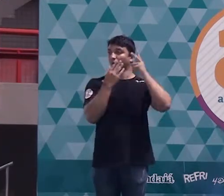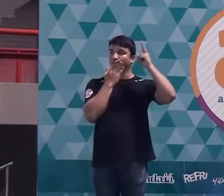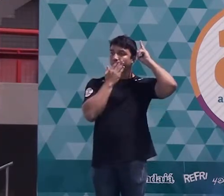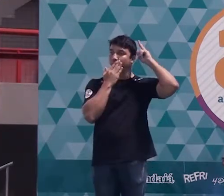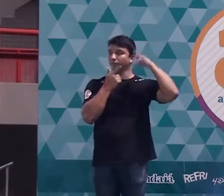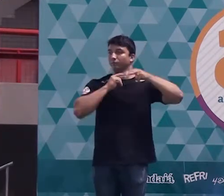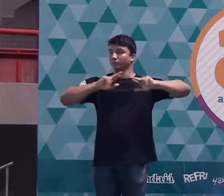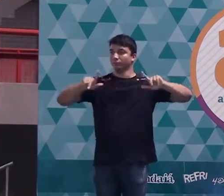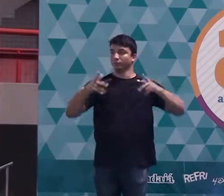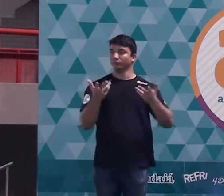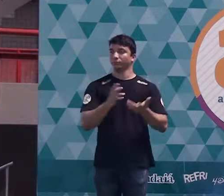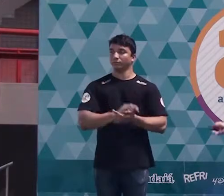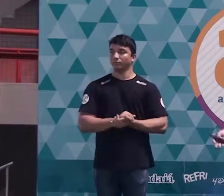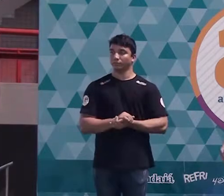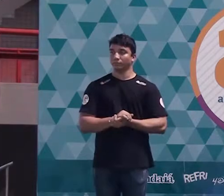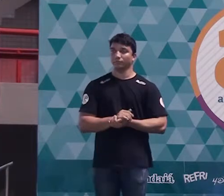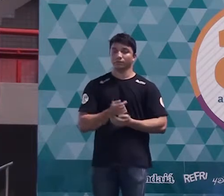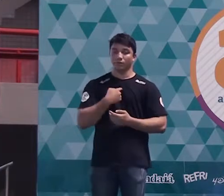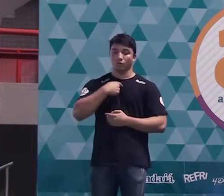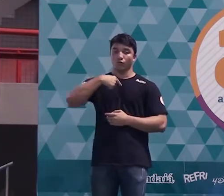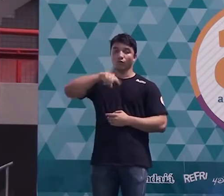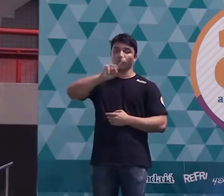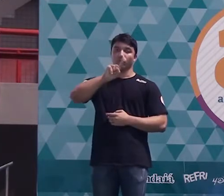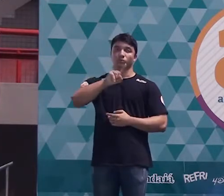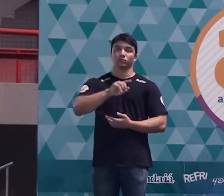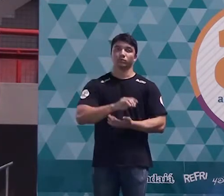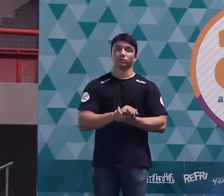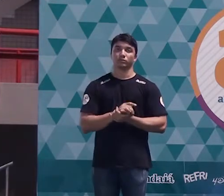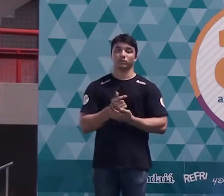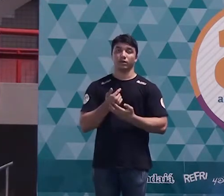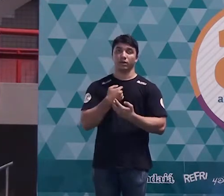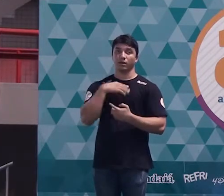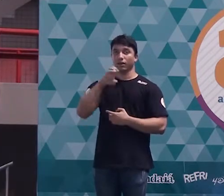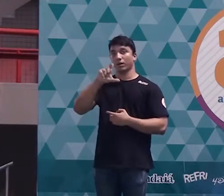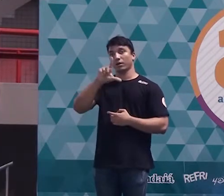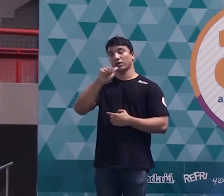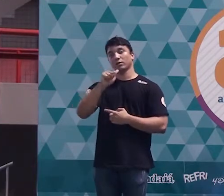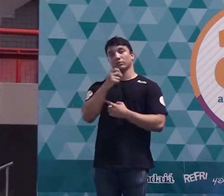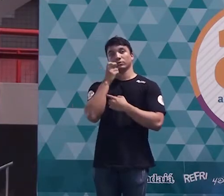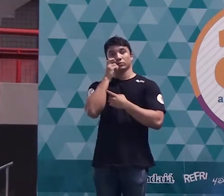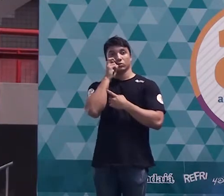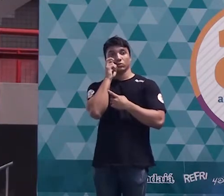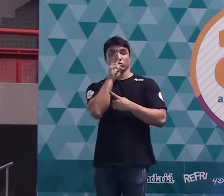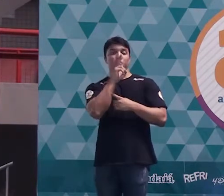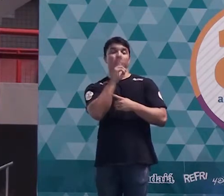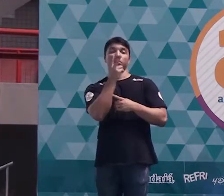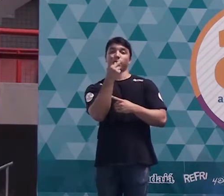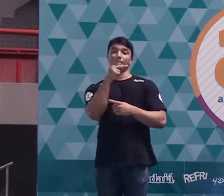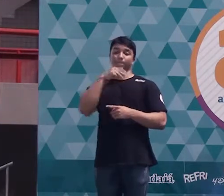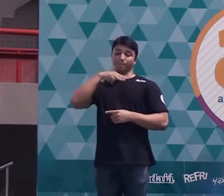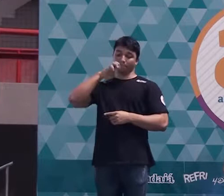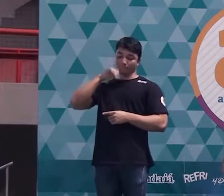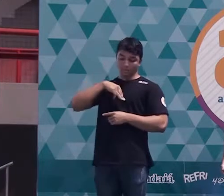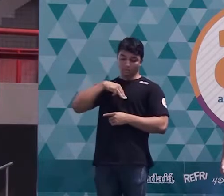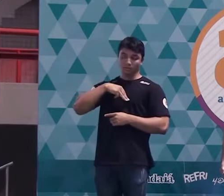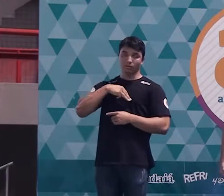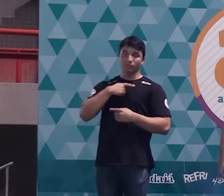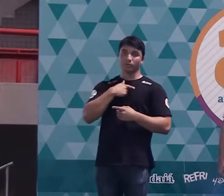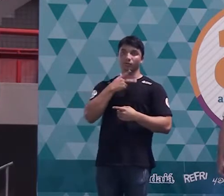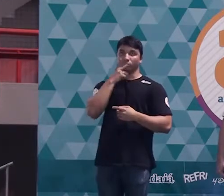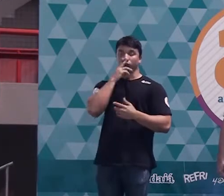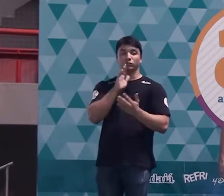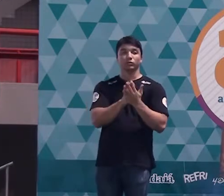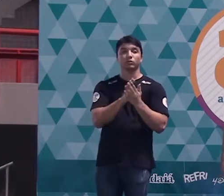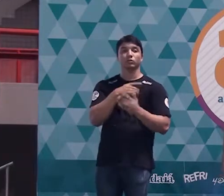Não é mim vai, é eu vou. Né? Agora, ela olhou para mim. Eu não vou chegar para mim e dizer